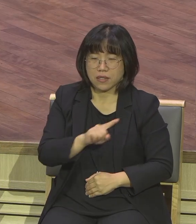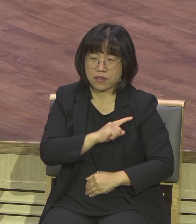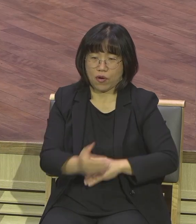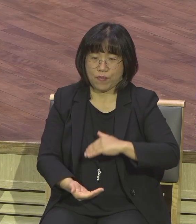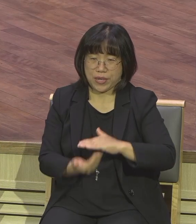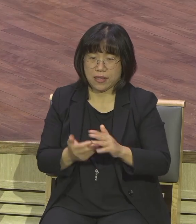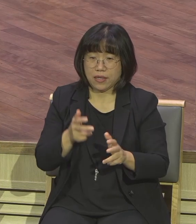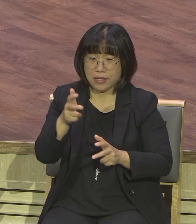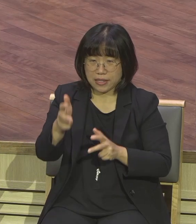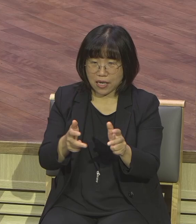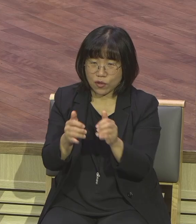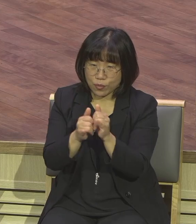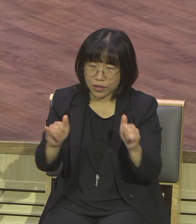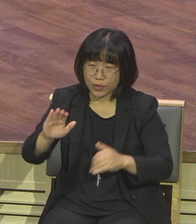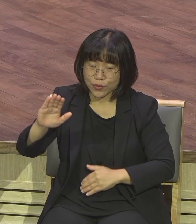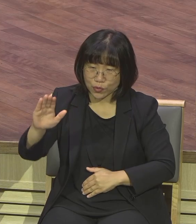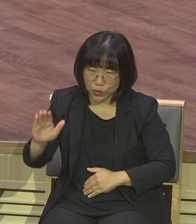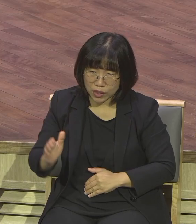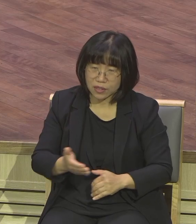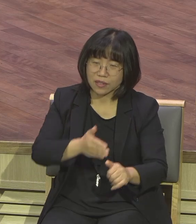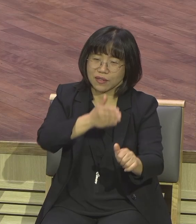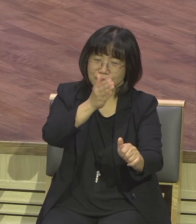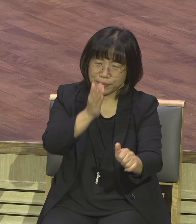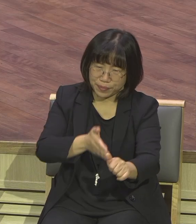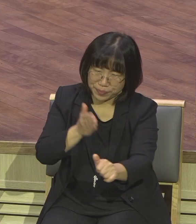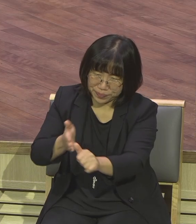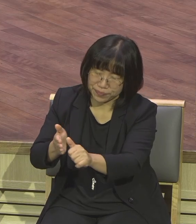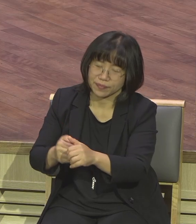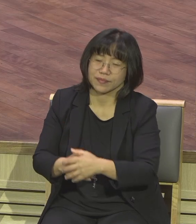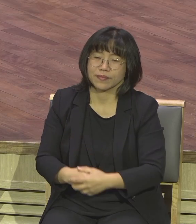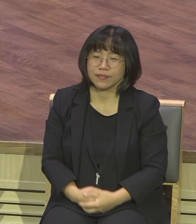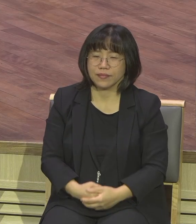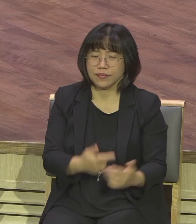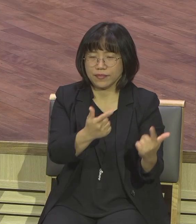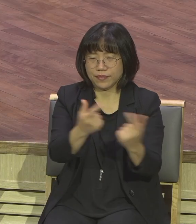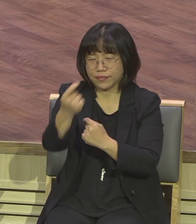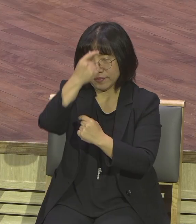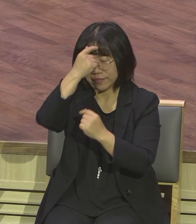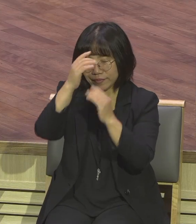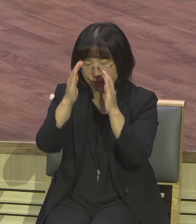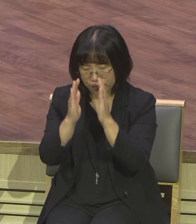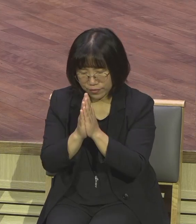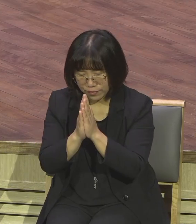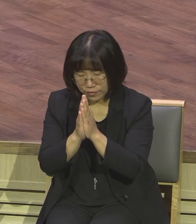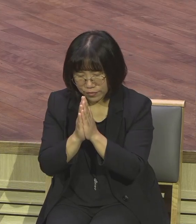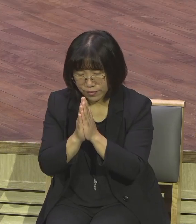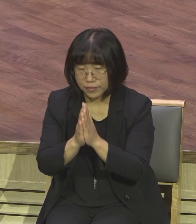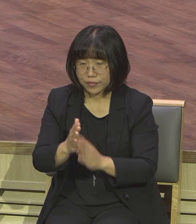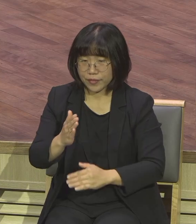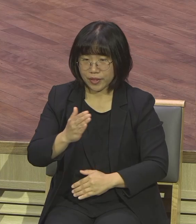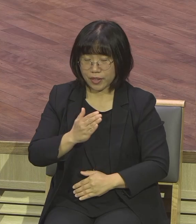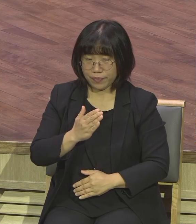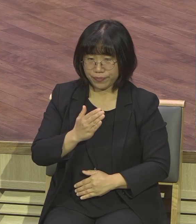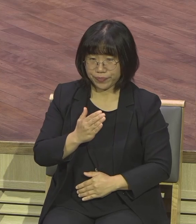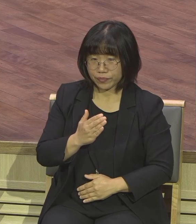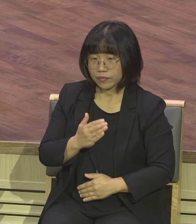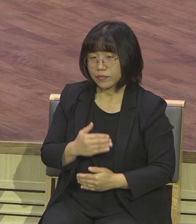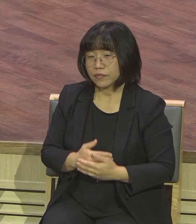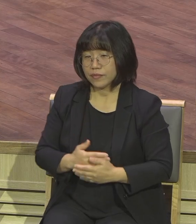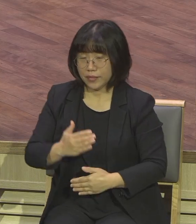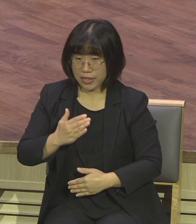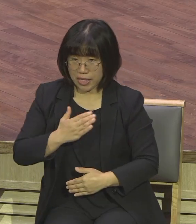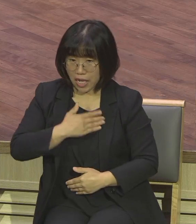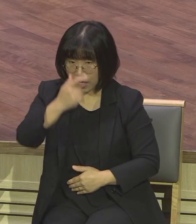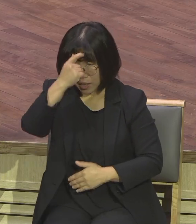사람인들 다 되시기를 주의 이름으로 축복합니다. 기도합시다. 자, 내가 기도하고 나거든요.